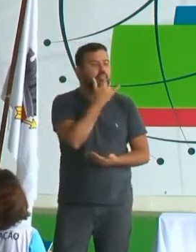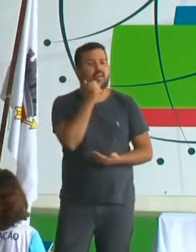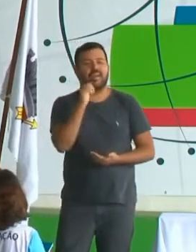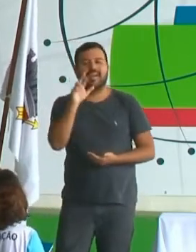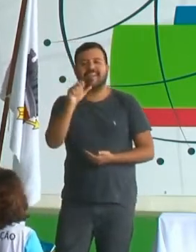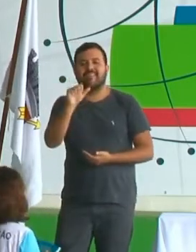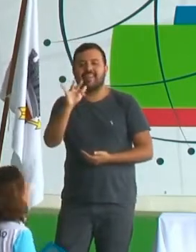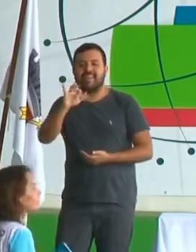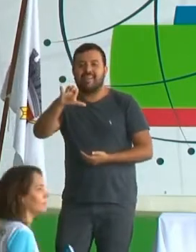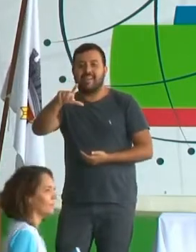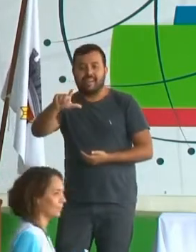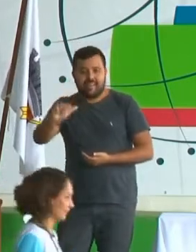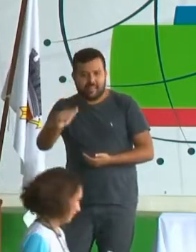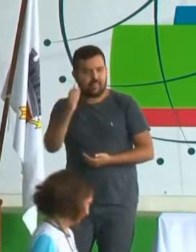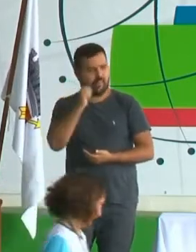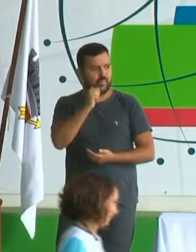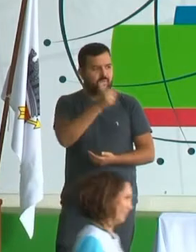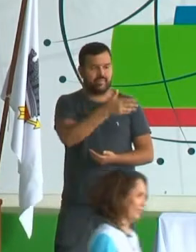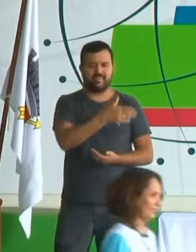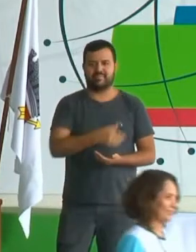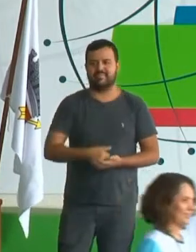Rafaela, perdão.